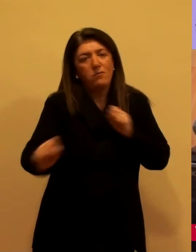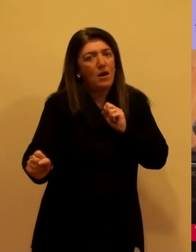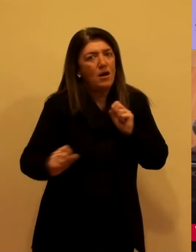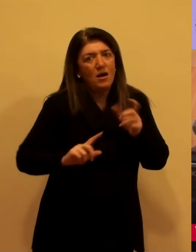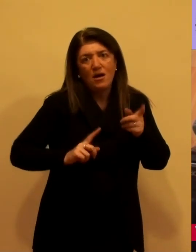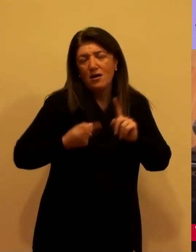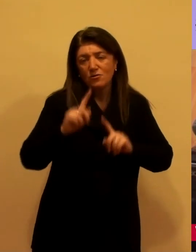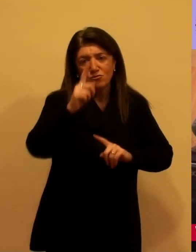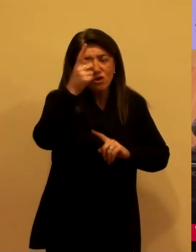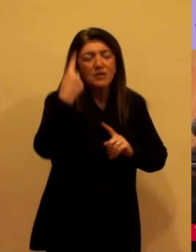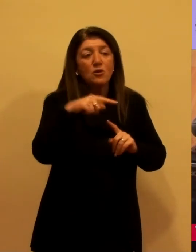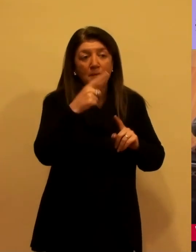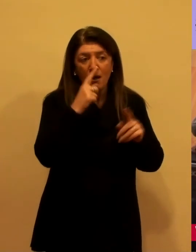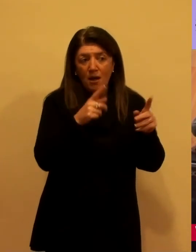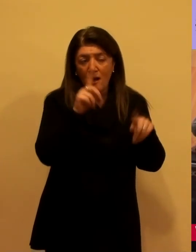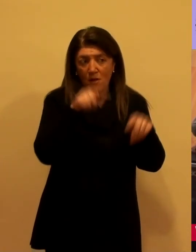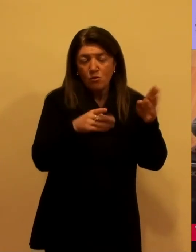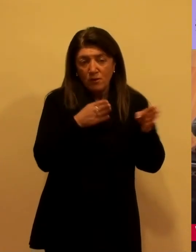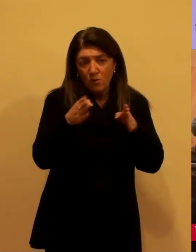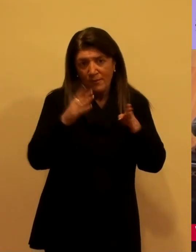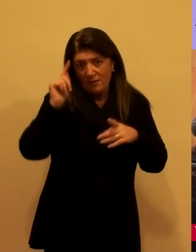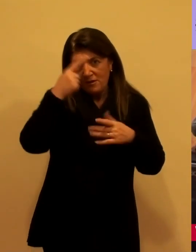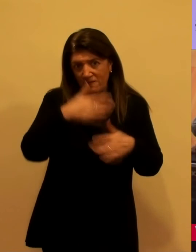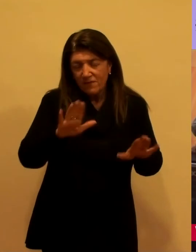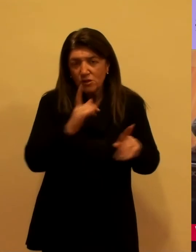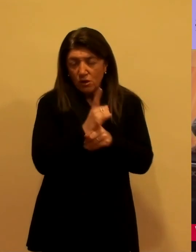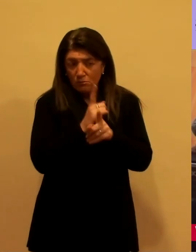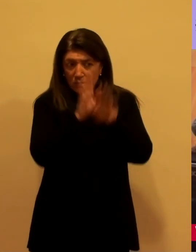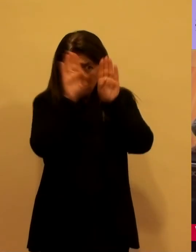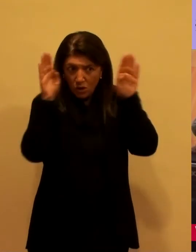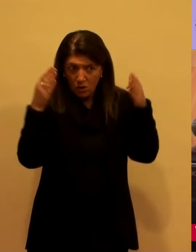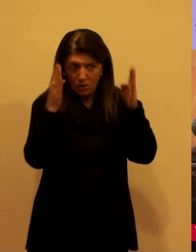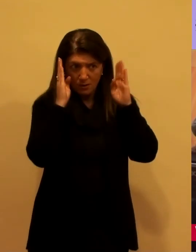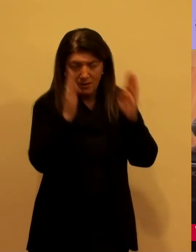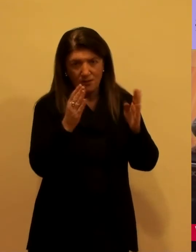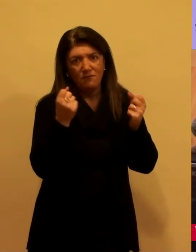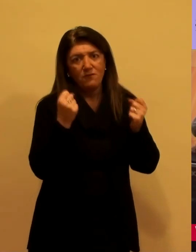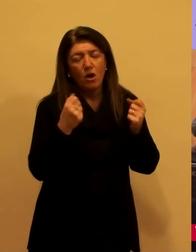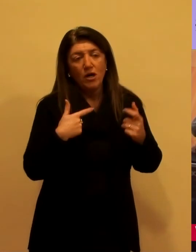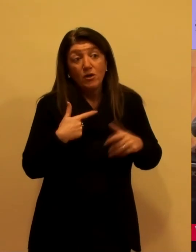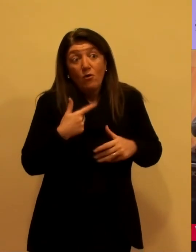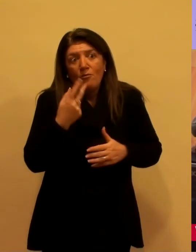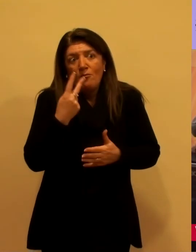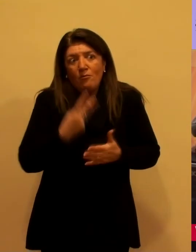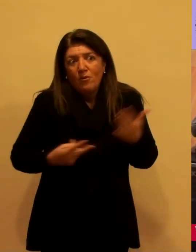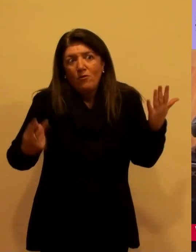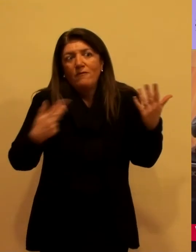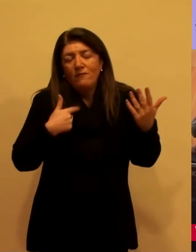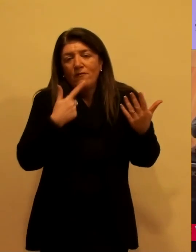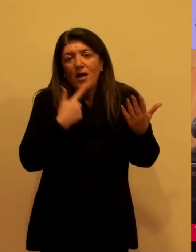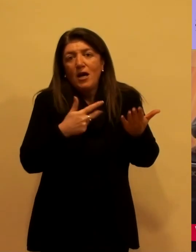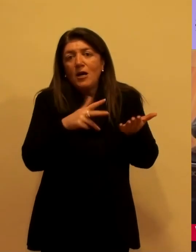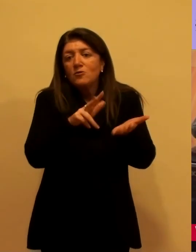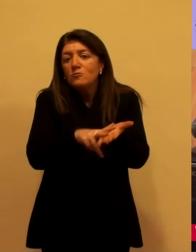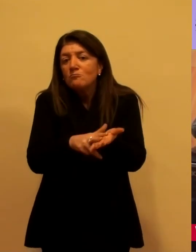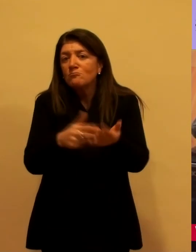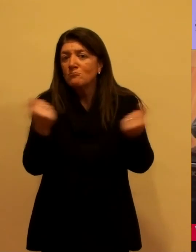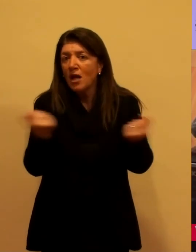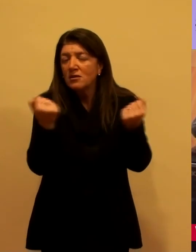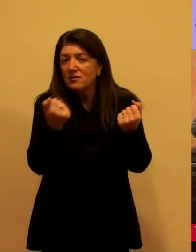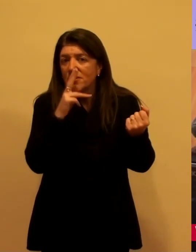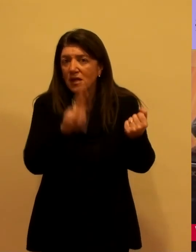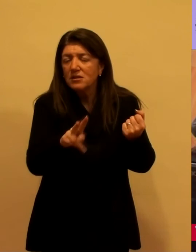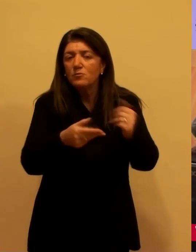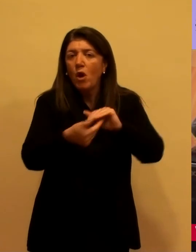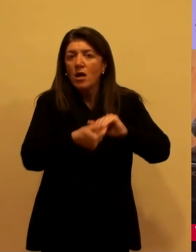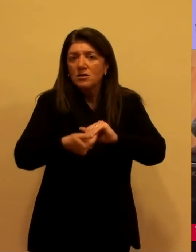in cui è un pochino più difficile, quindi bisogna fare un po' di attenzione. Io ho osato, tra virgolette, proporre questa attività a questa